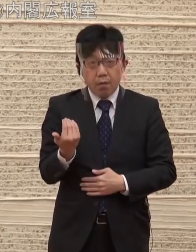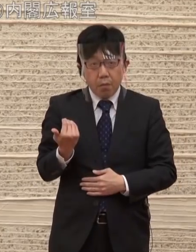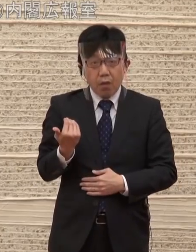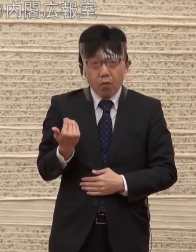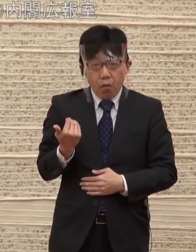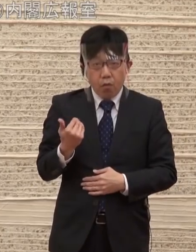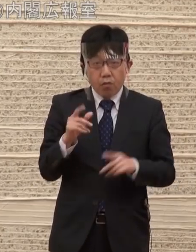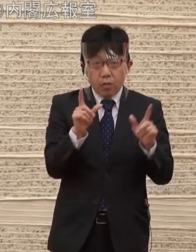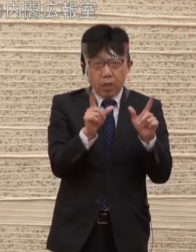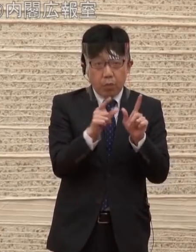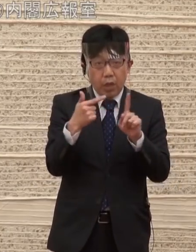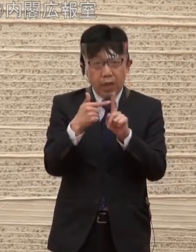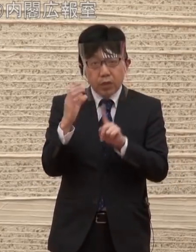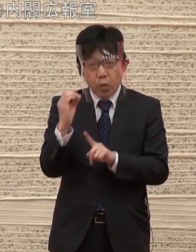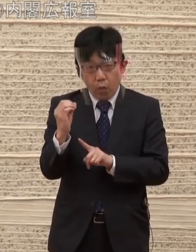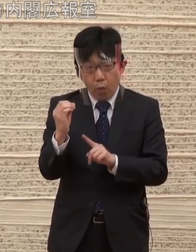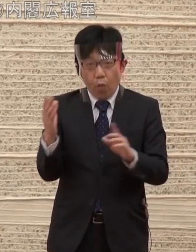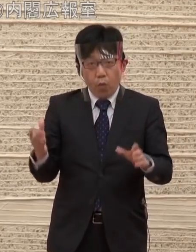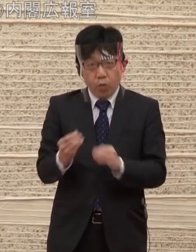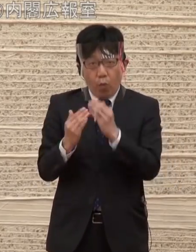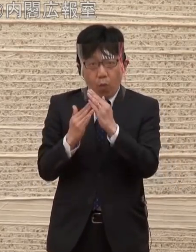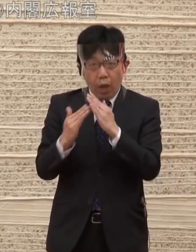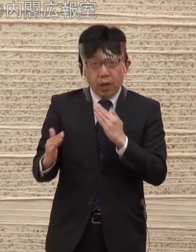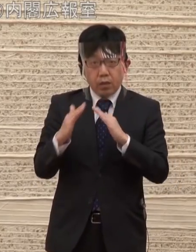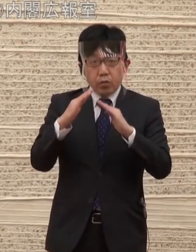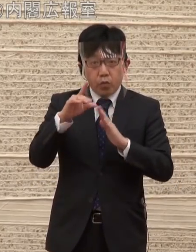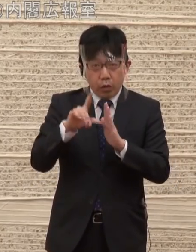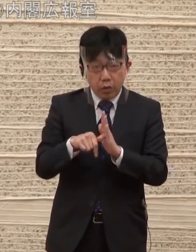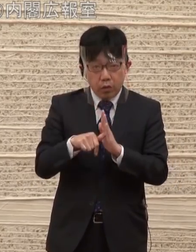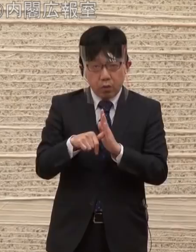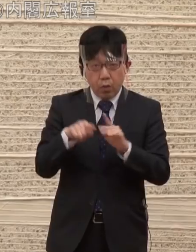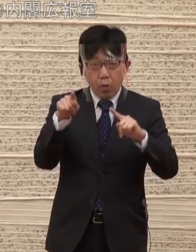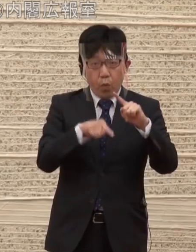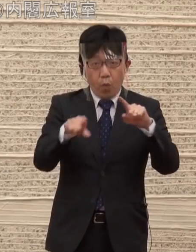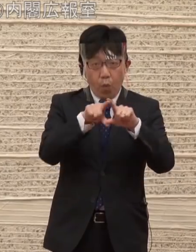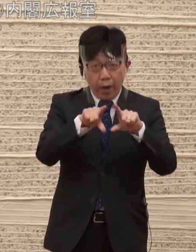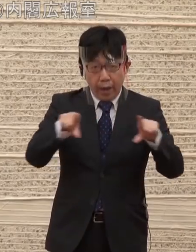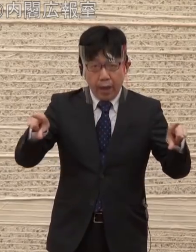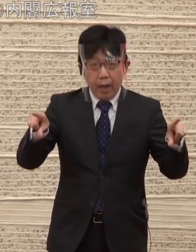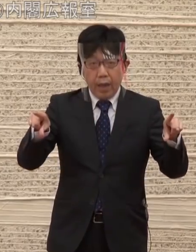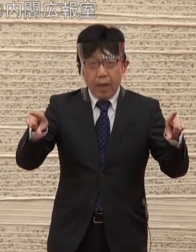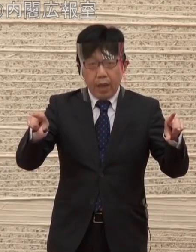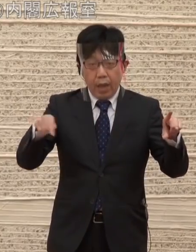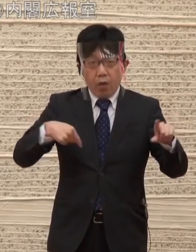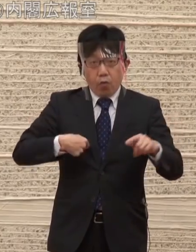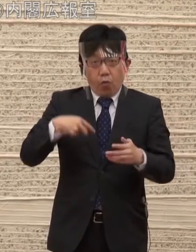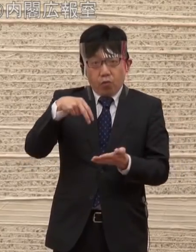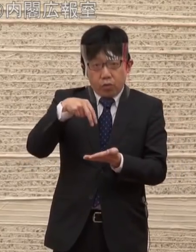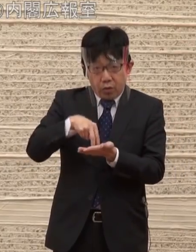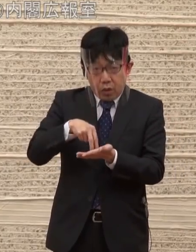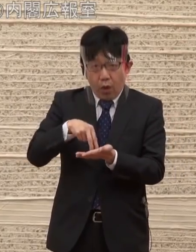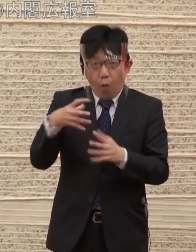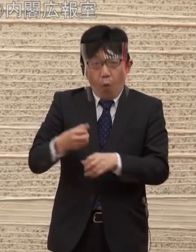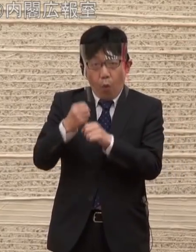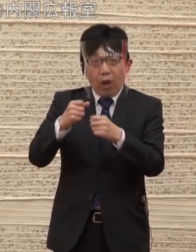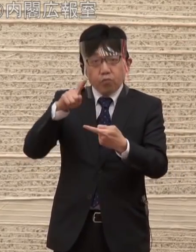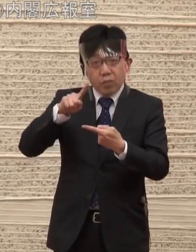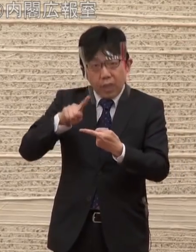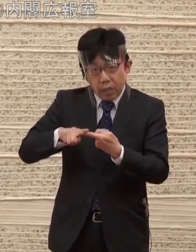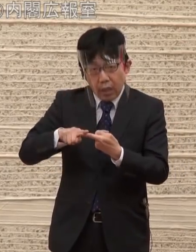w ち w 8長の総会においてはですね公平で独立した包括的な